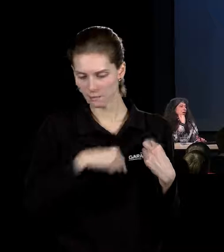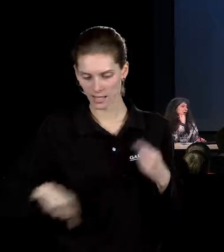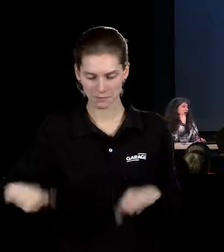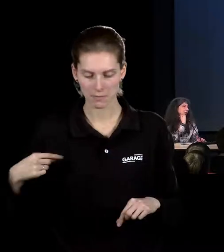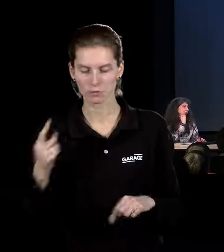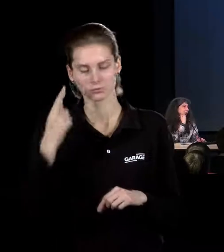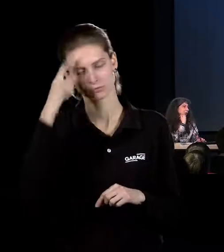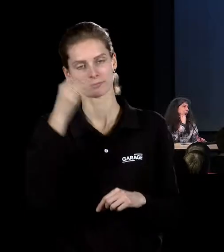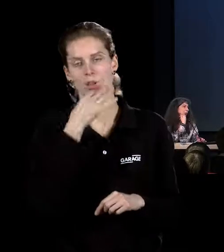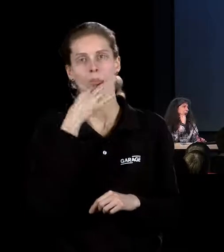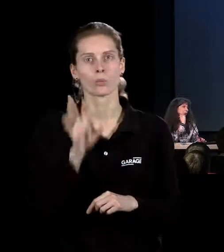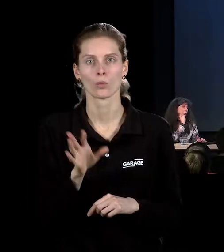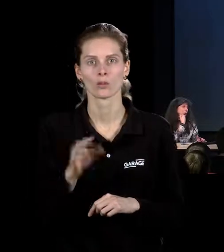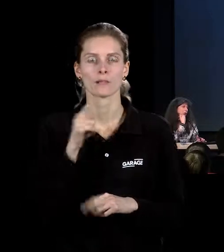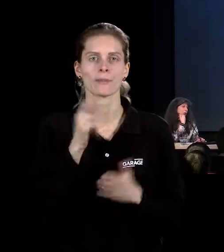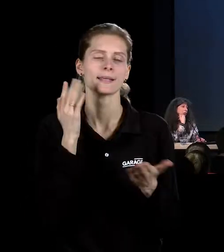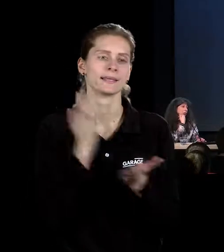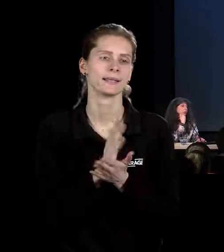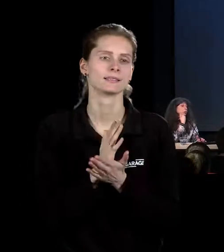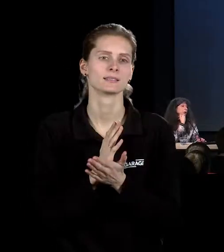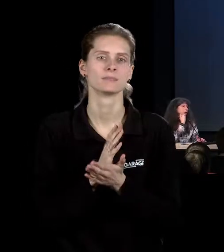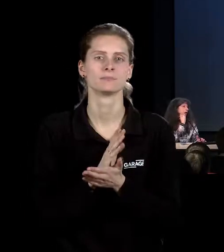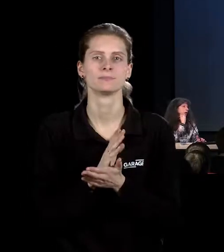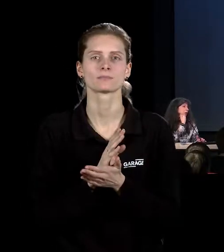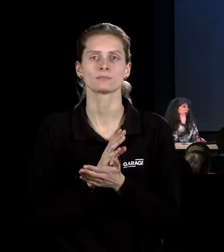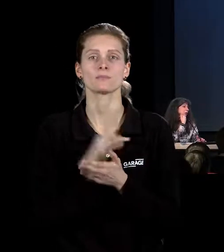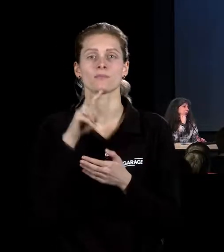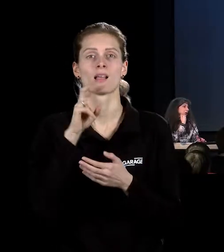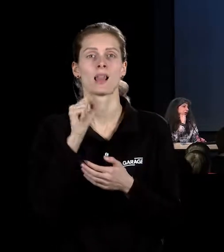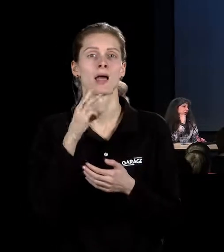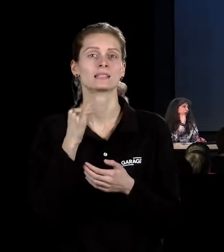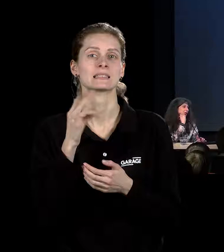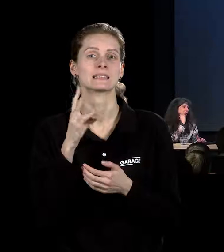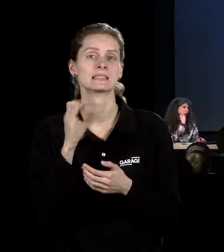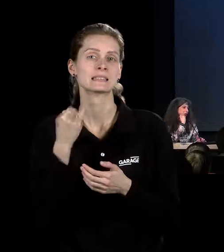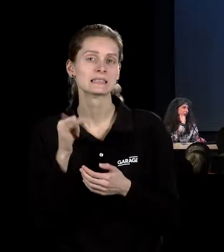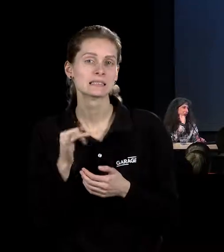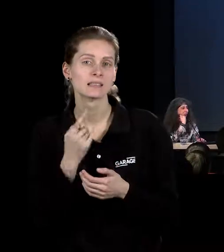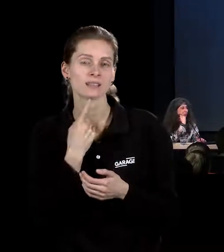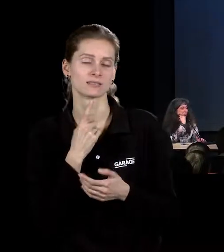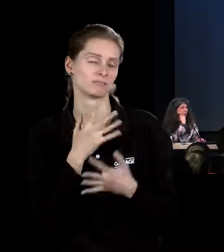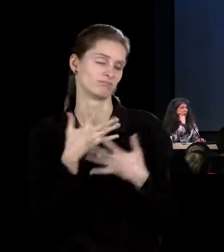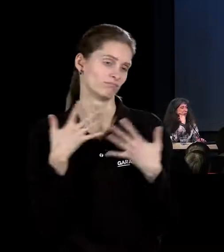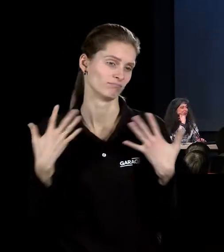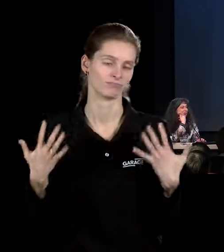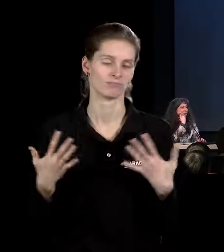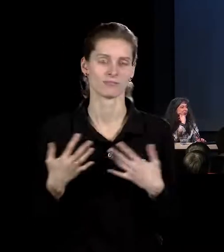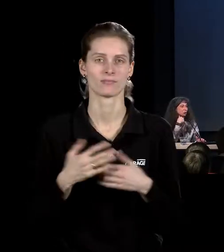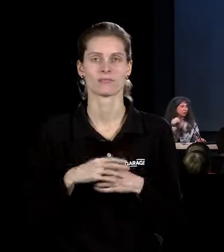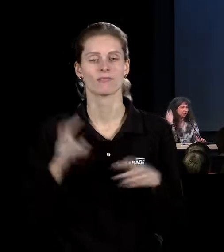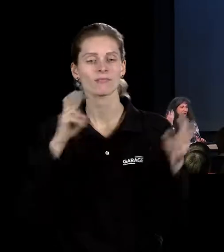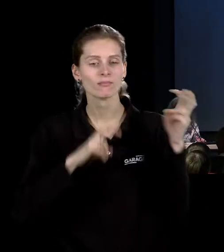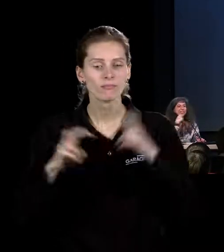иероглифами, среди которых, впрочем, есть там и латиница, да, там есть АБЦ, есть какие-то еще там при